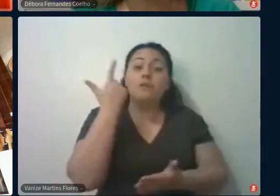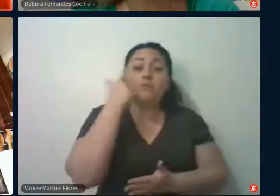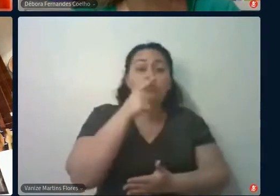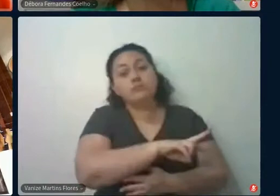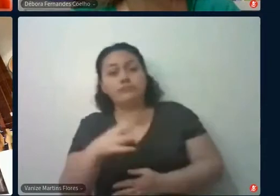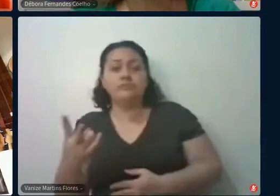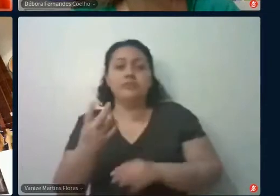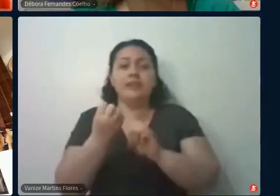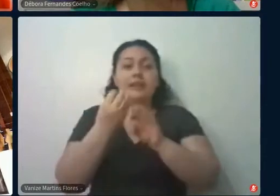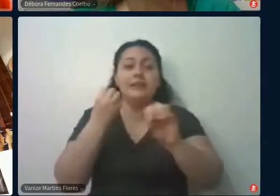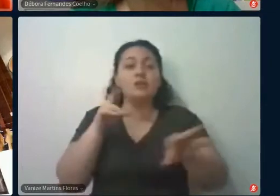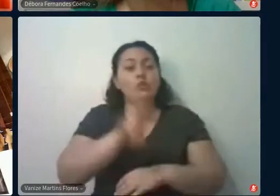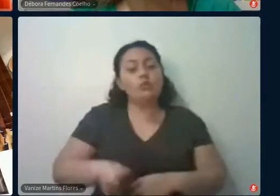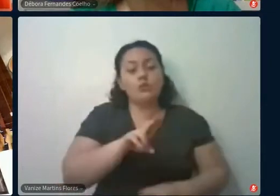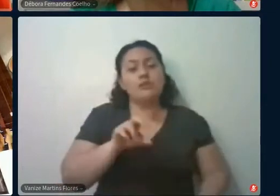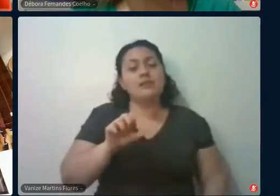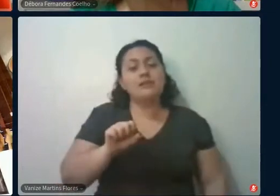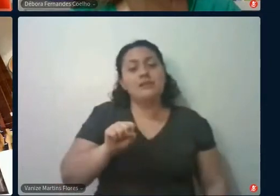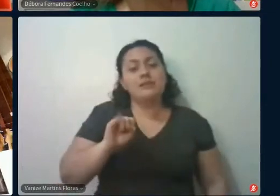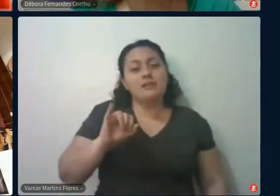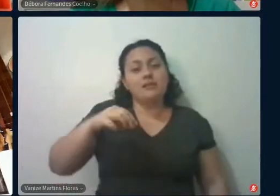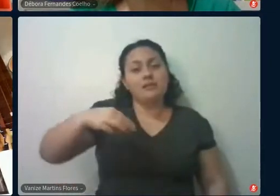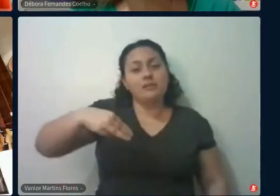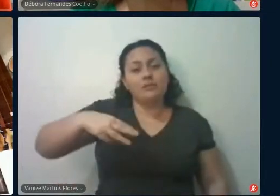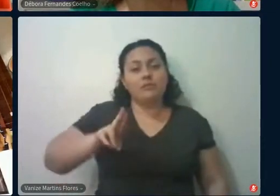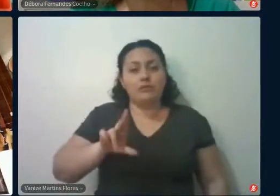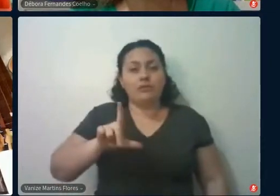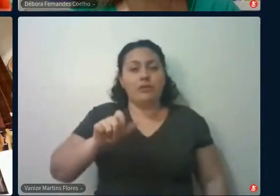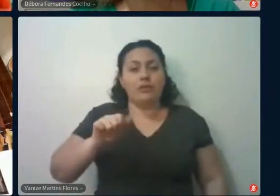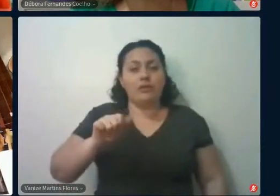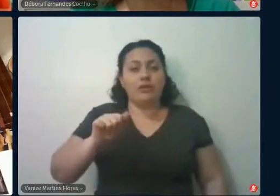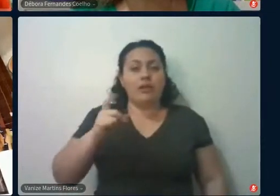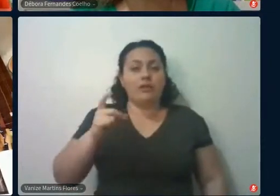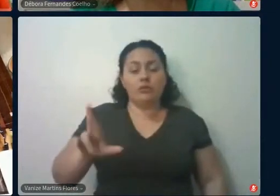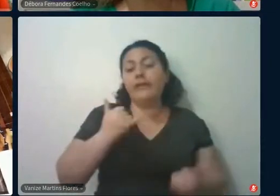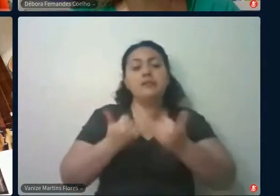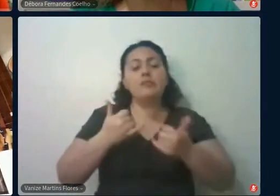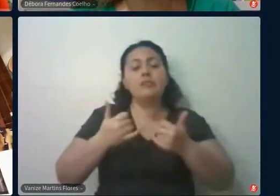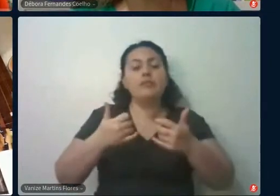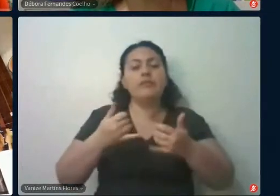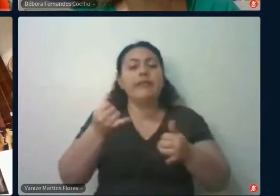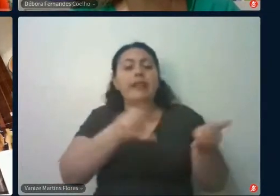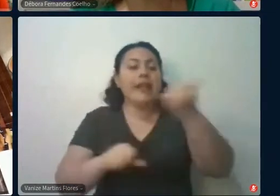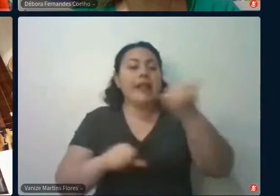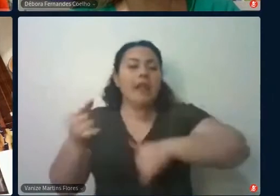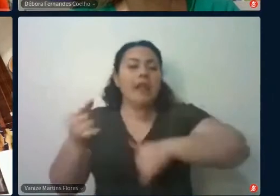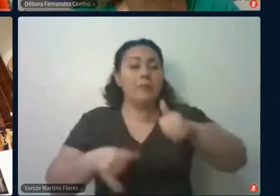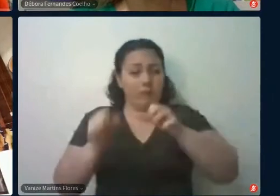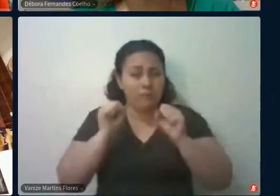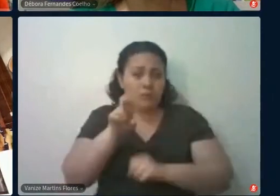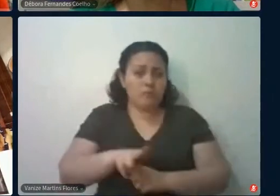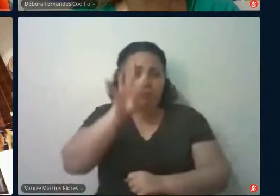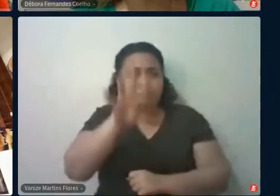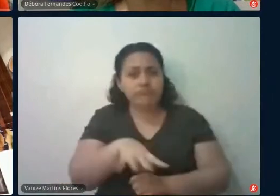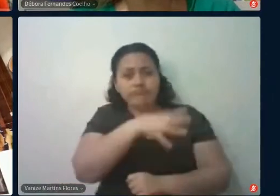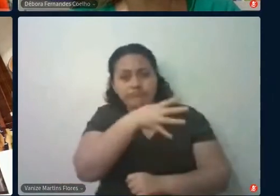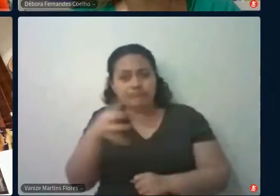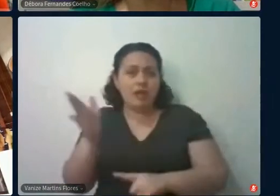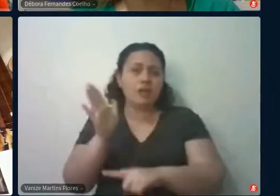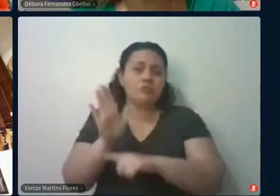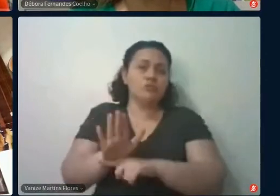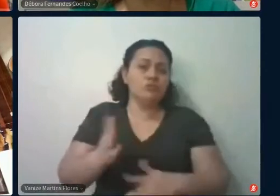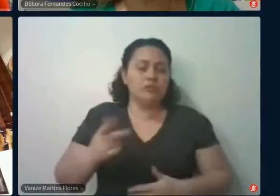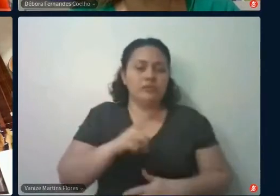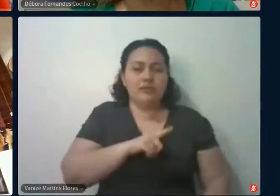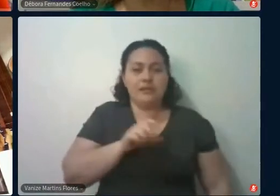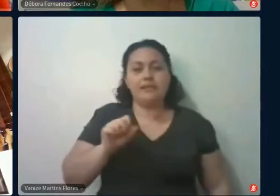utilizando simuladores. Então, tem simuladores, por exemplo, de reações químicas, que podem ser usados em disciplinas de química. Tem